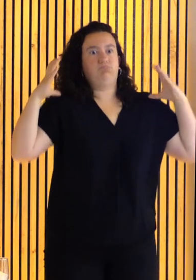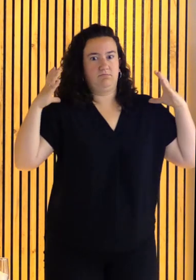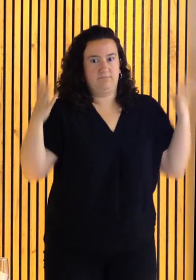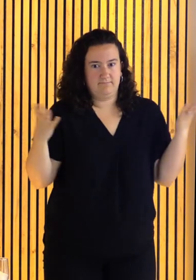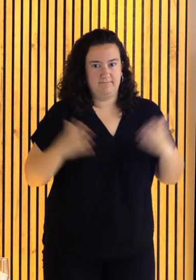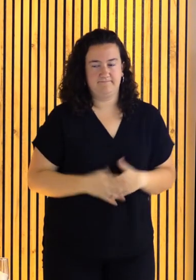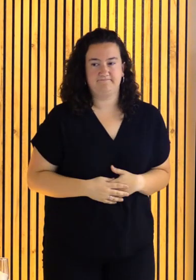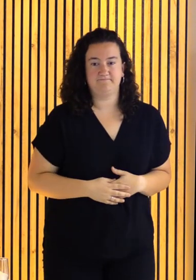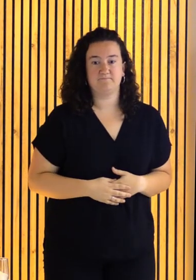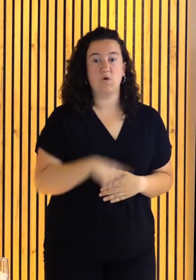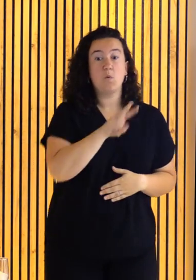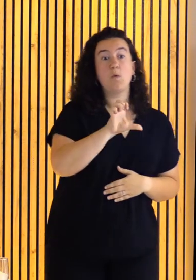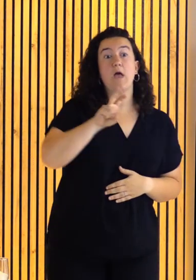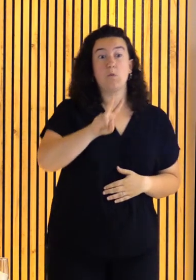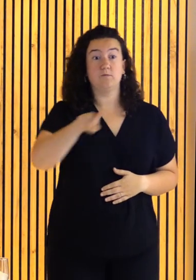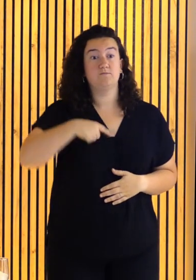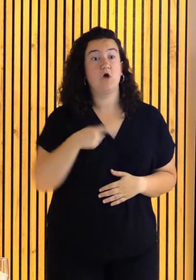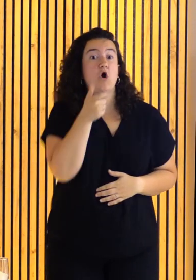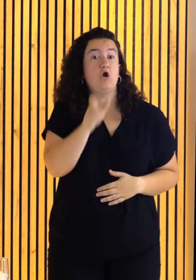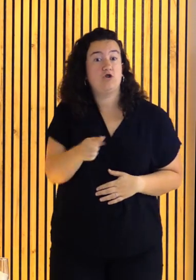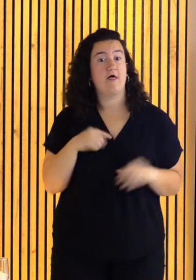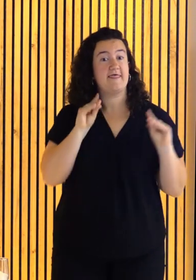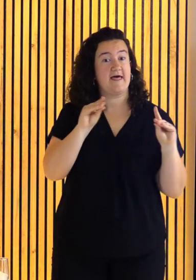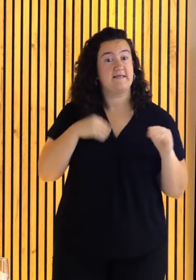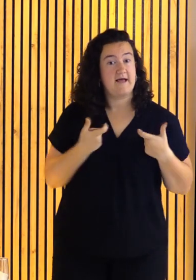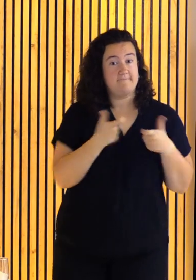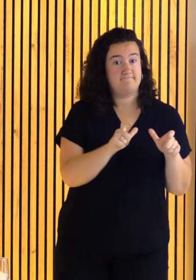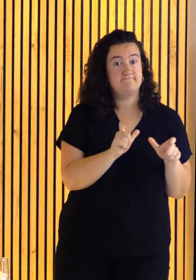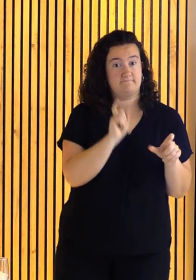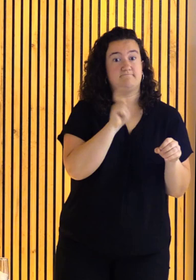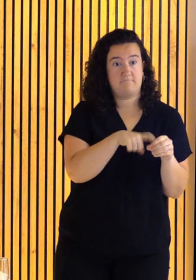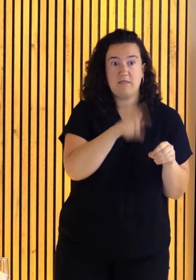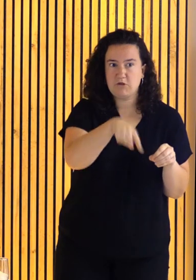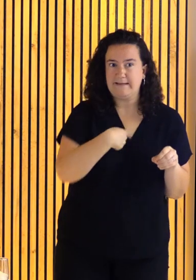Bueno, uren glotidetik azailean ere aritzen naiz, pixka laguntzaile, lagundu nahian.